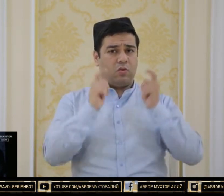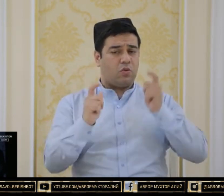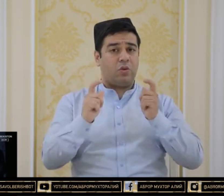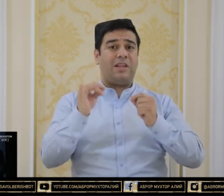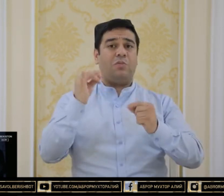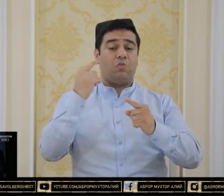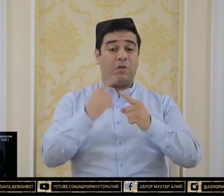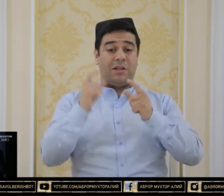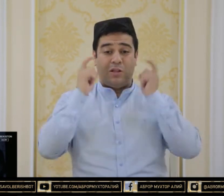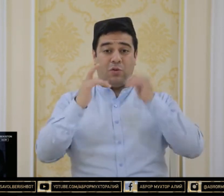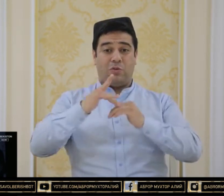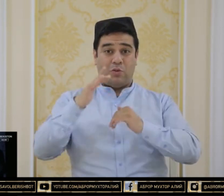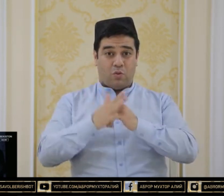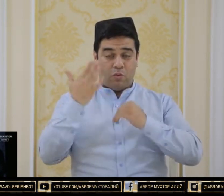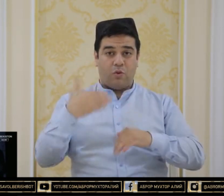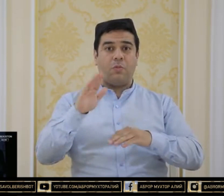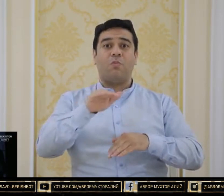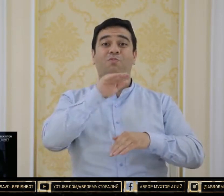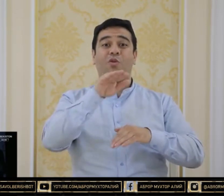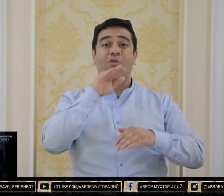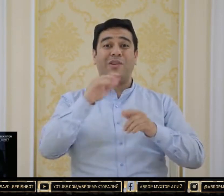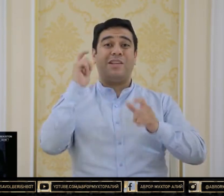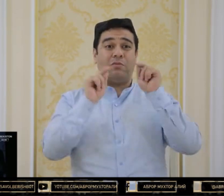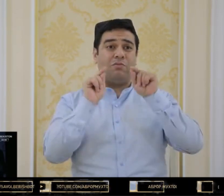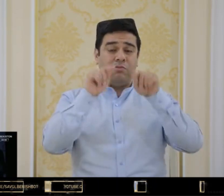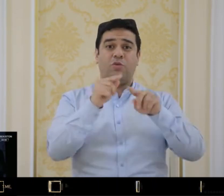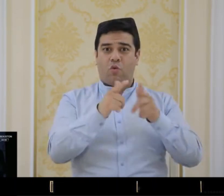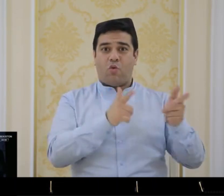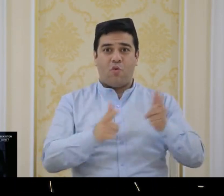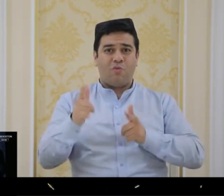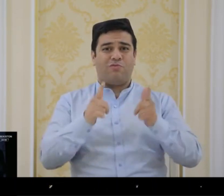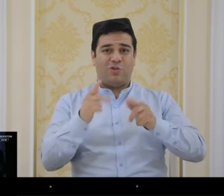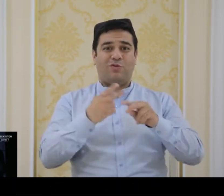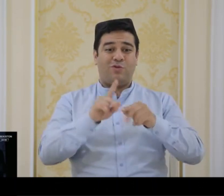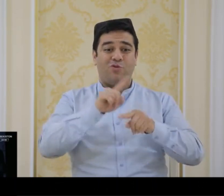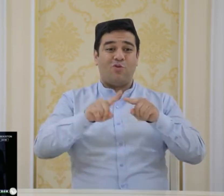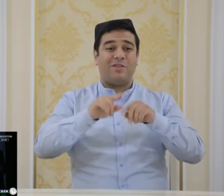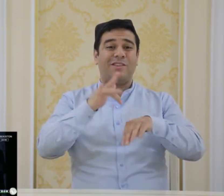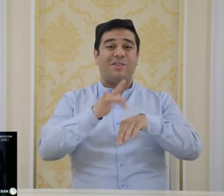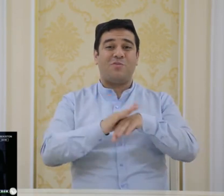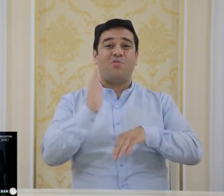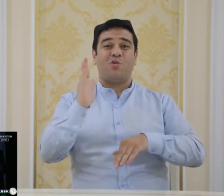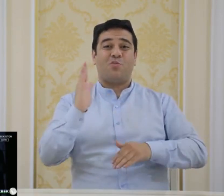oliy, hatto doktoranturagacha bitirib, zashita qilish arafasida yurgan edi.